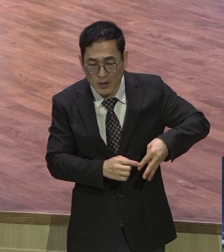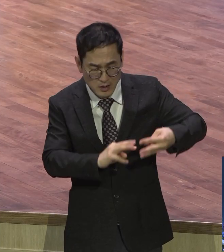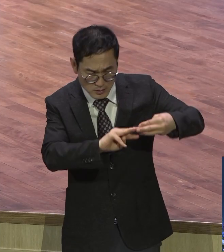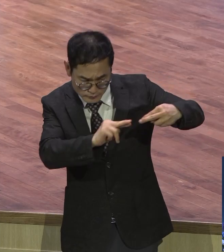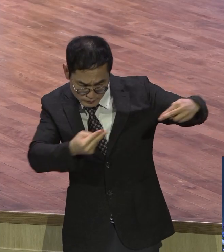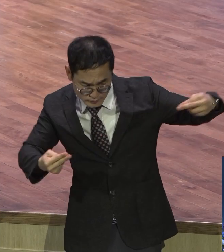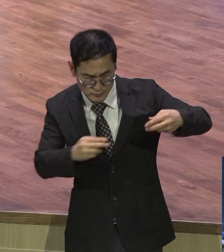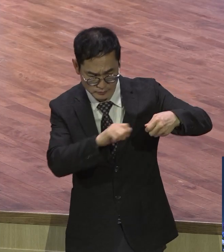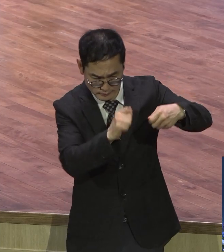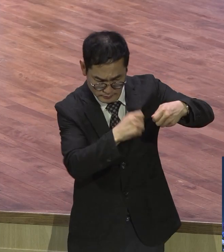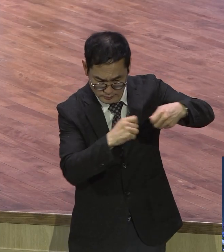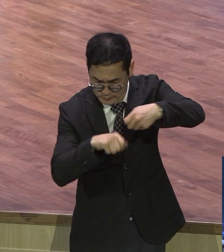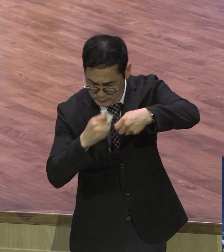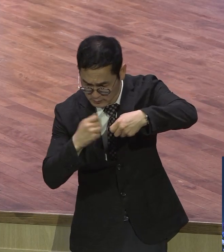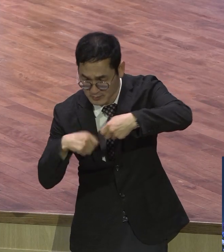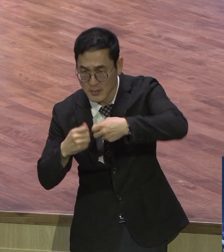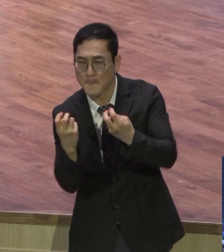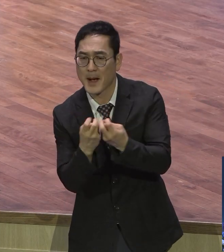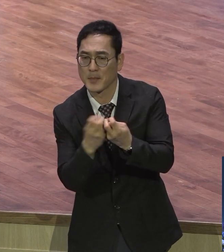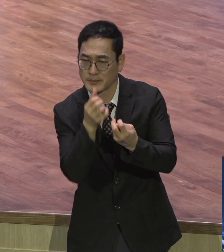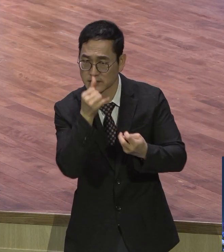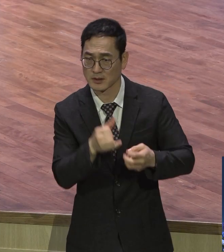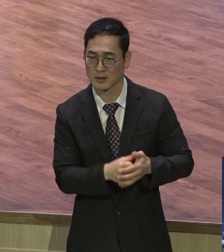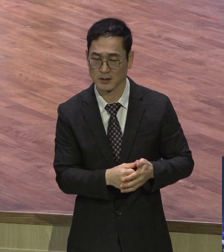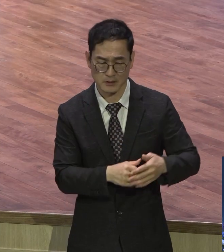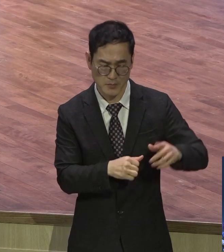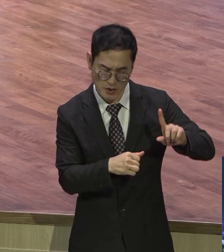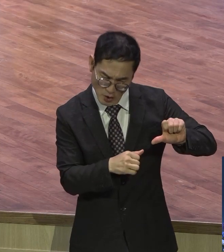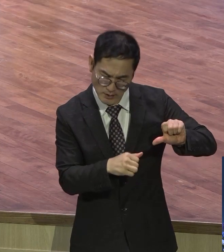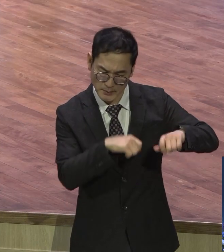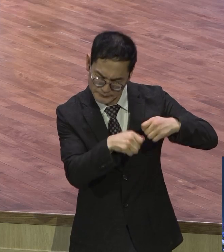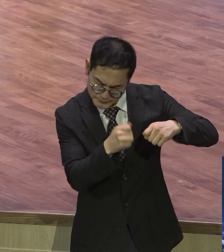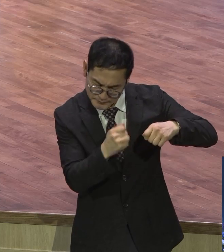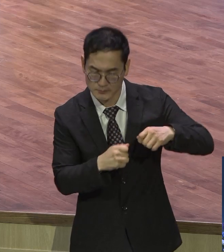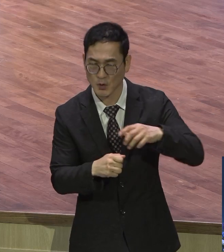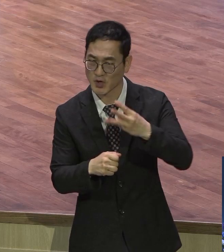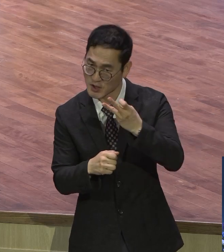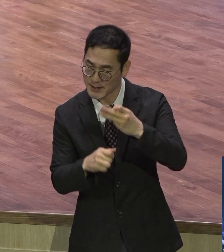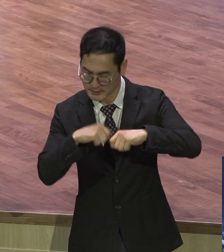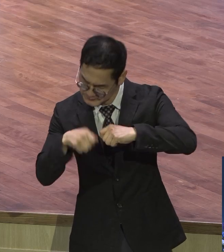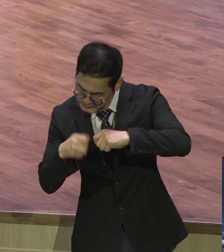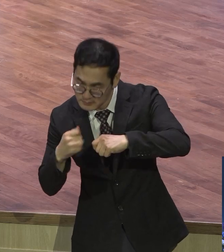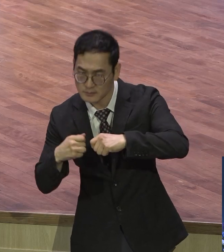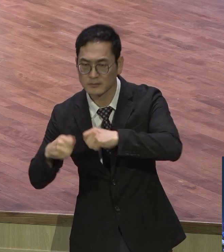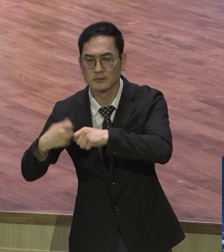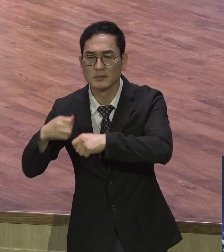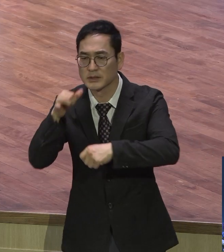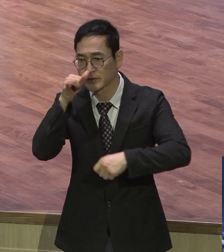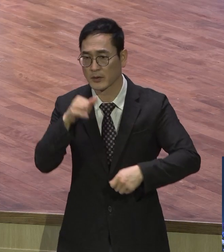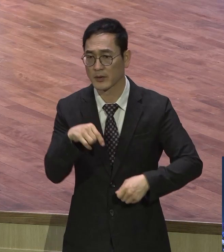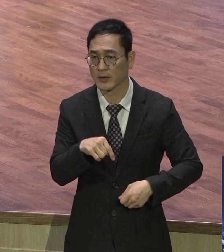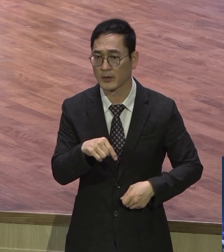있는 거예요 이 옷과 이 옷술이요 유대인들은 숫자의 의미를 부여하는데